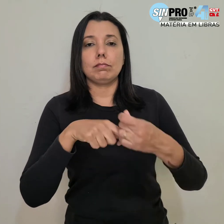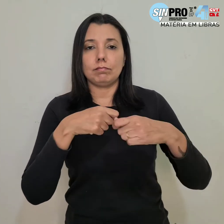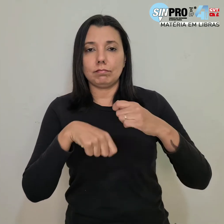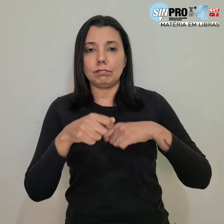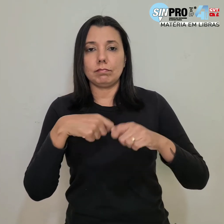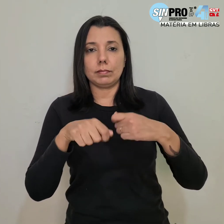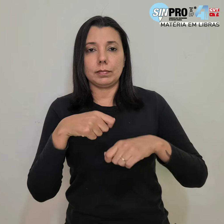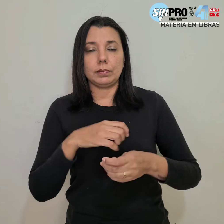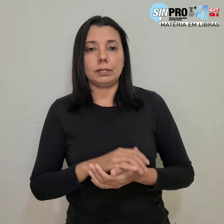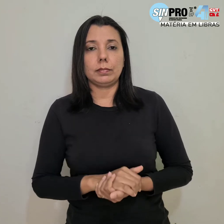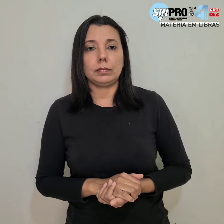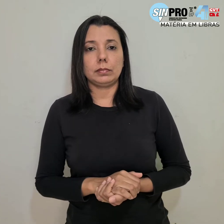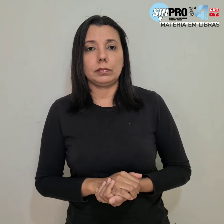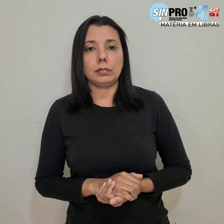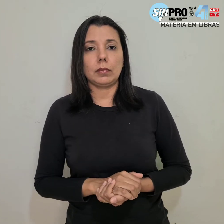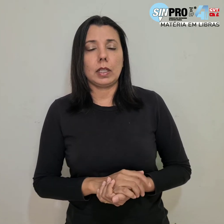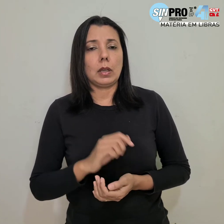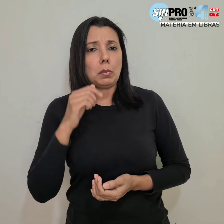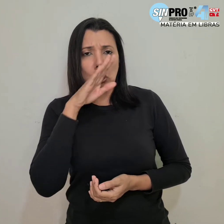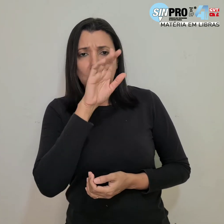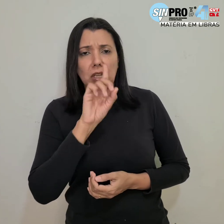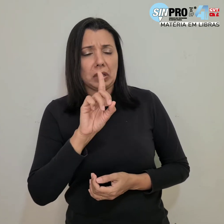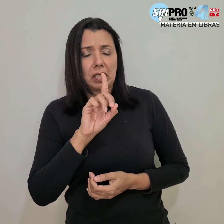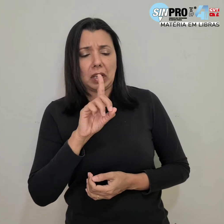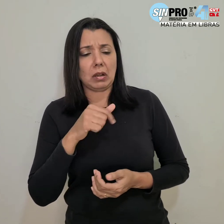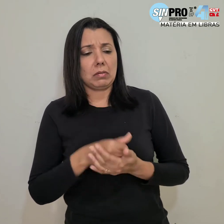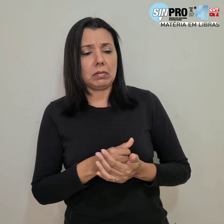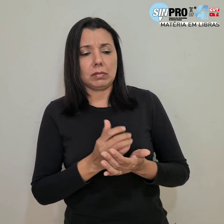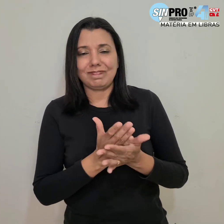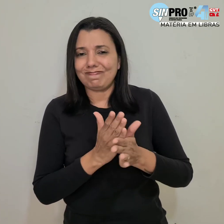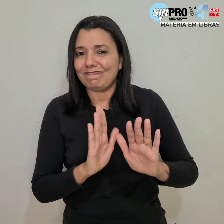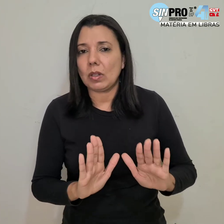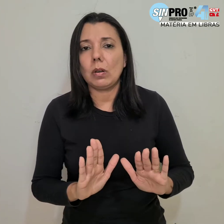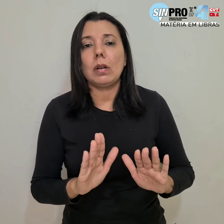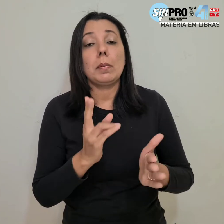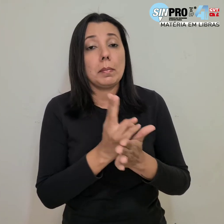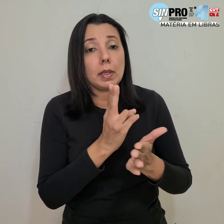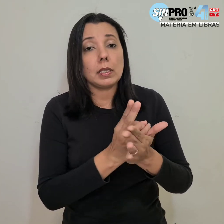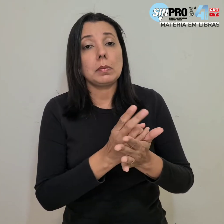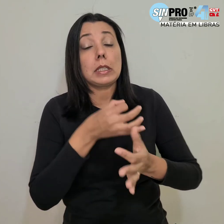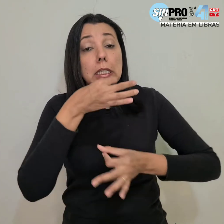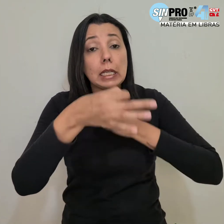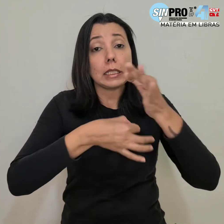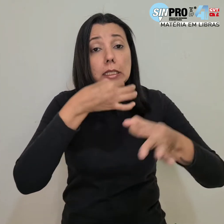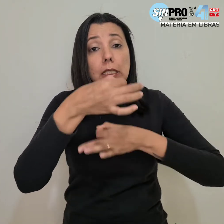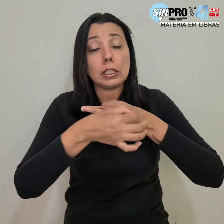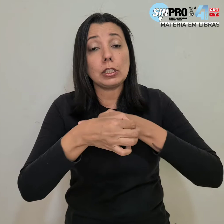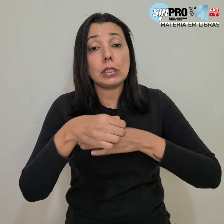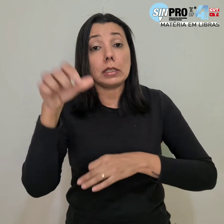economia. Ele não arredou o pé da posição, apesar das críticas